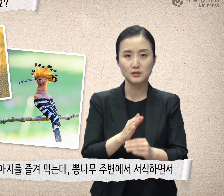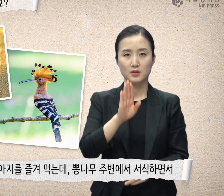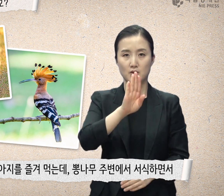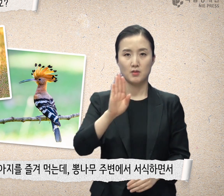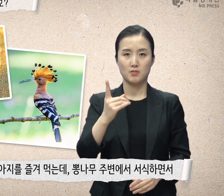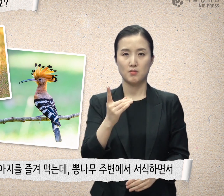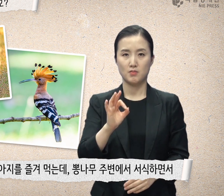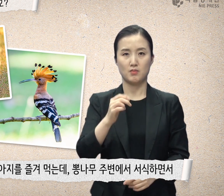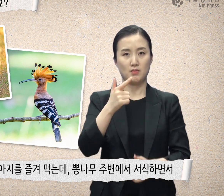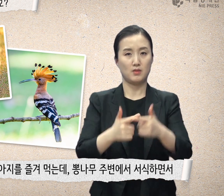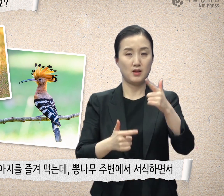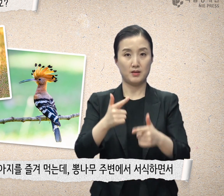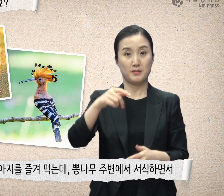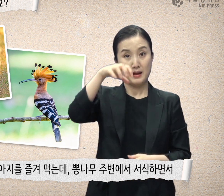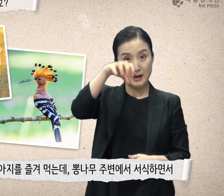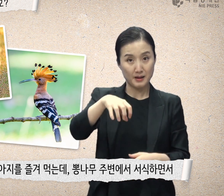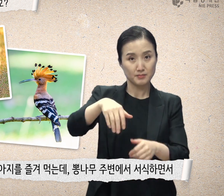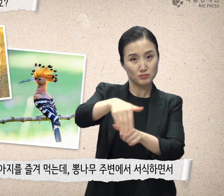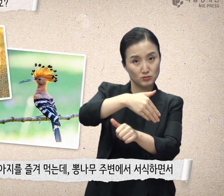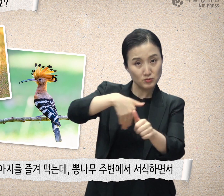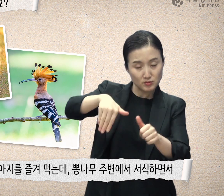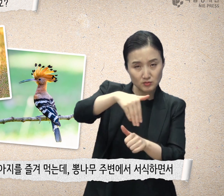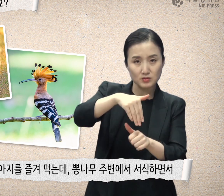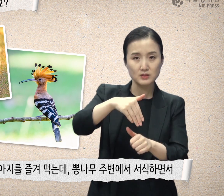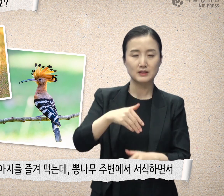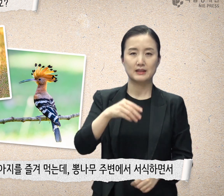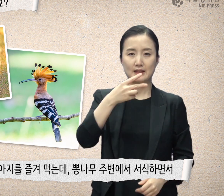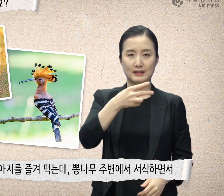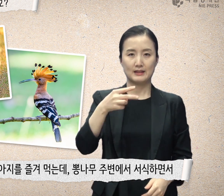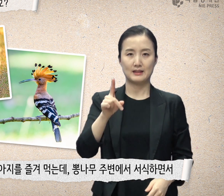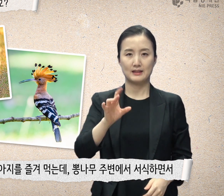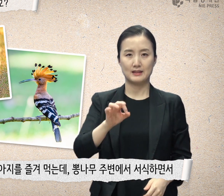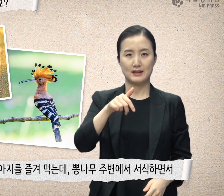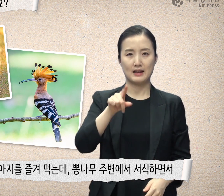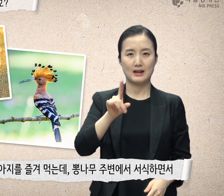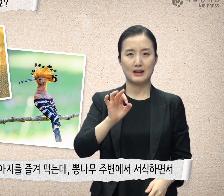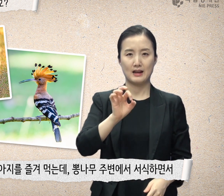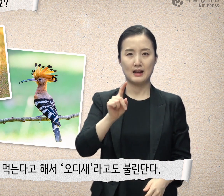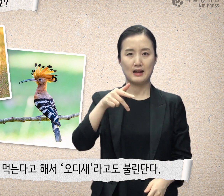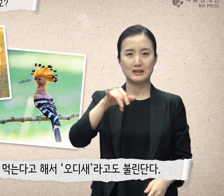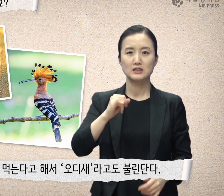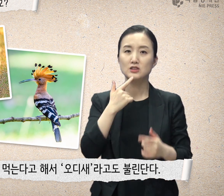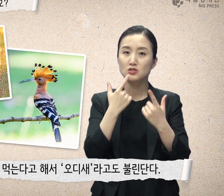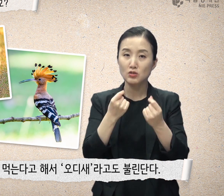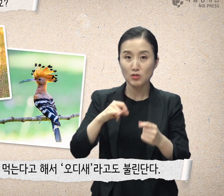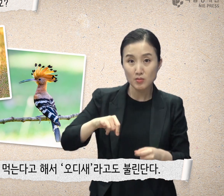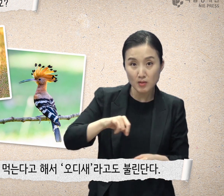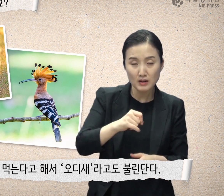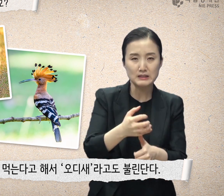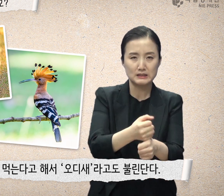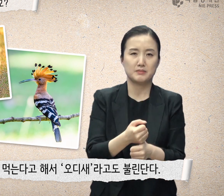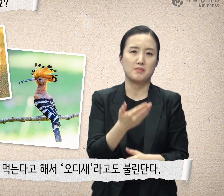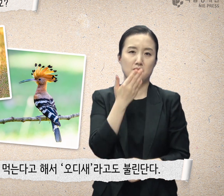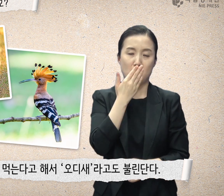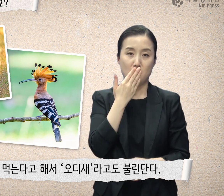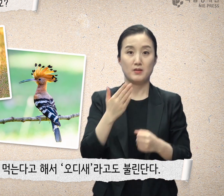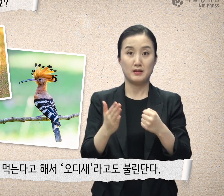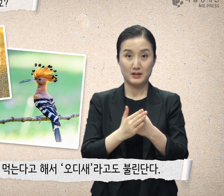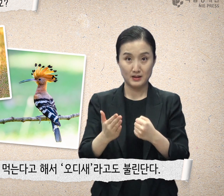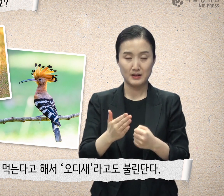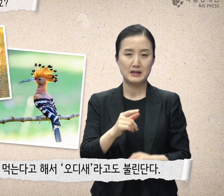사도 땅강아지 를 즐겨 먹는데 뽕나무 주변에서 서식하면서 해충을 잡아 먹는다고 해서